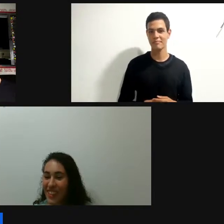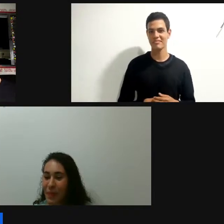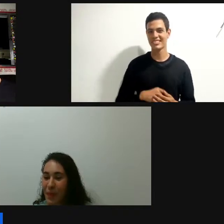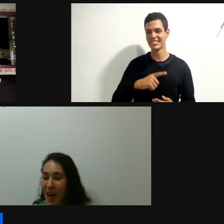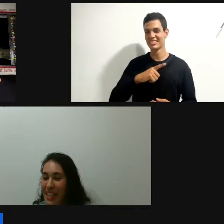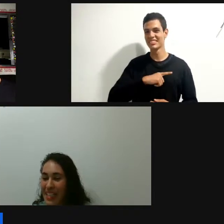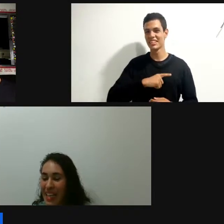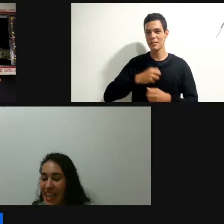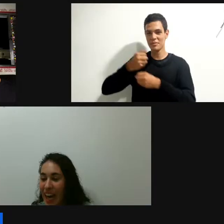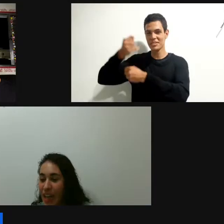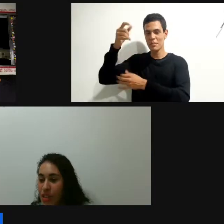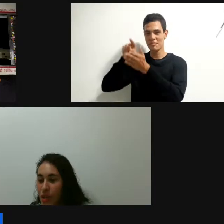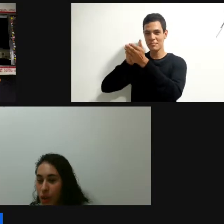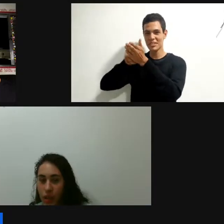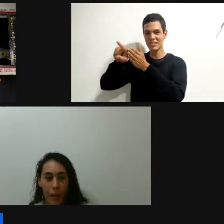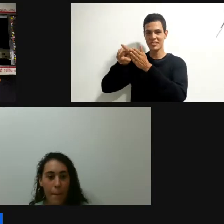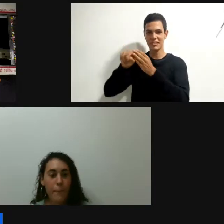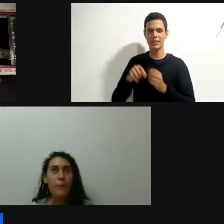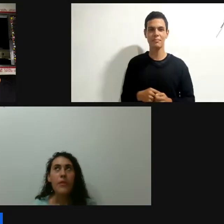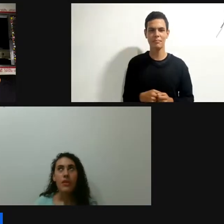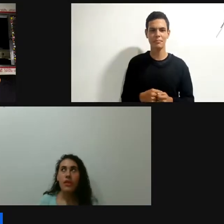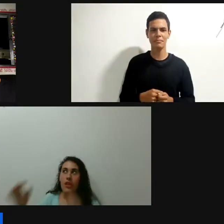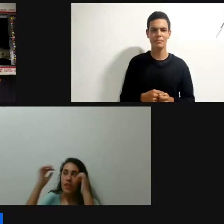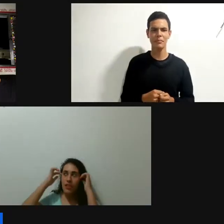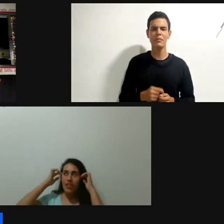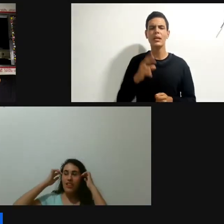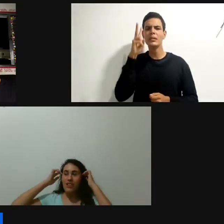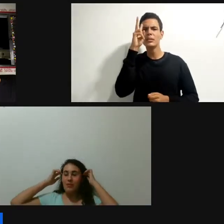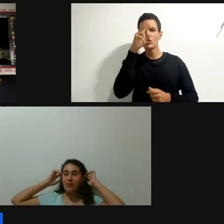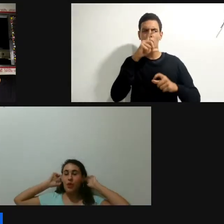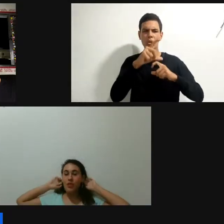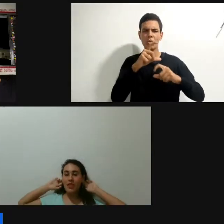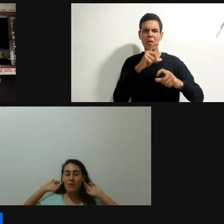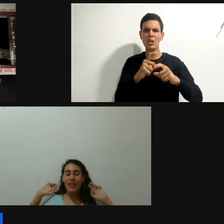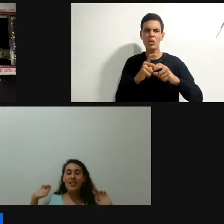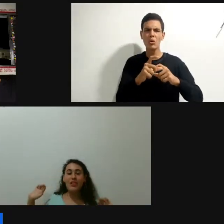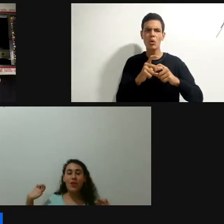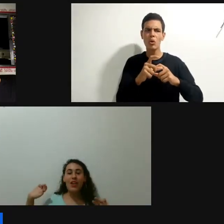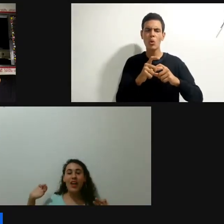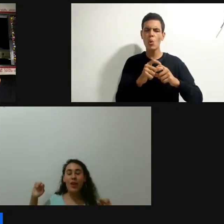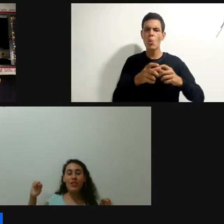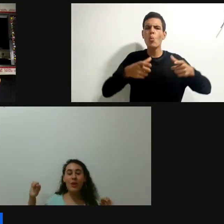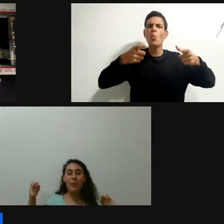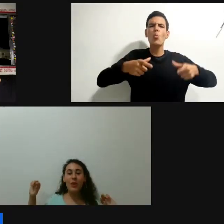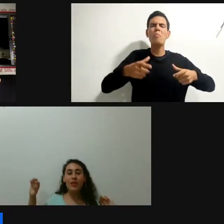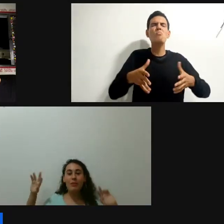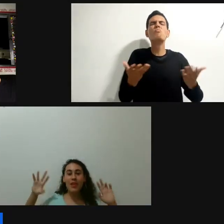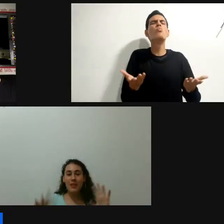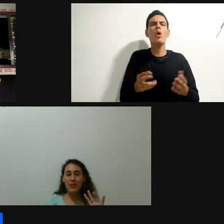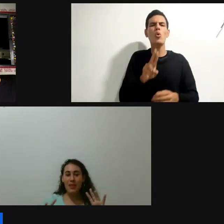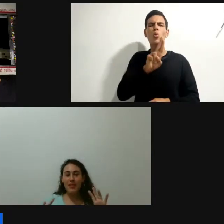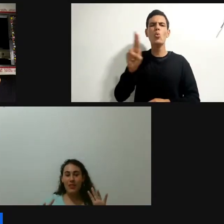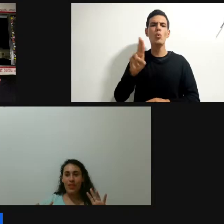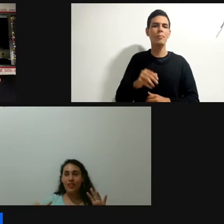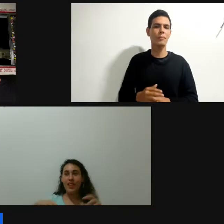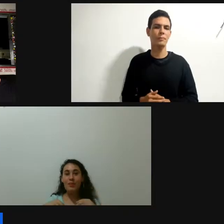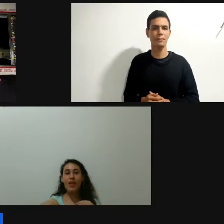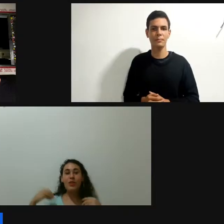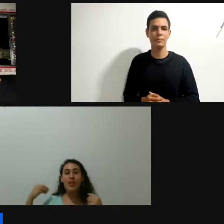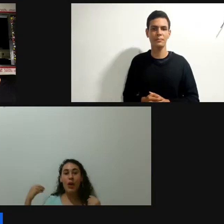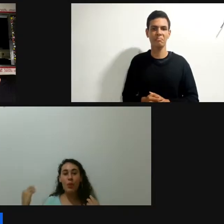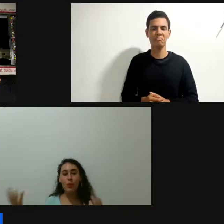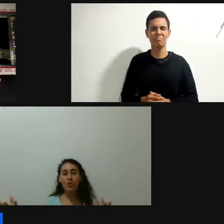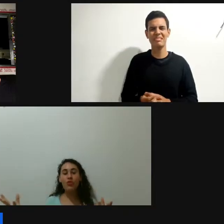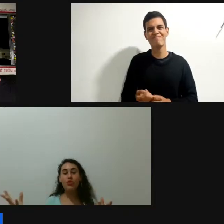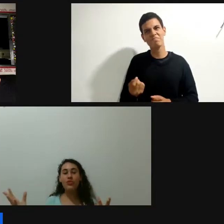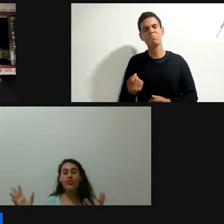Onde se passa a história? Gente, onde se passa a história, eu acho que é uma pergunta bem específica. Lembrando